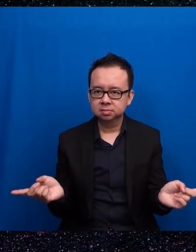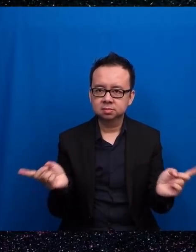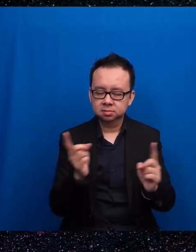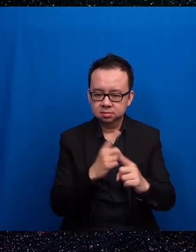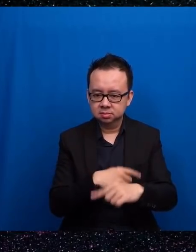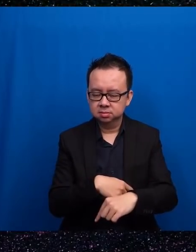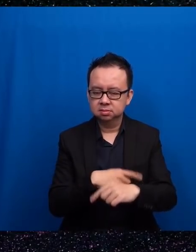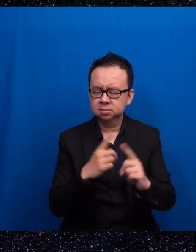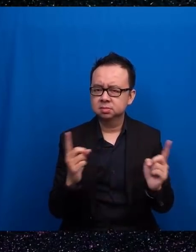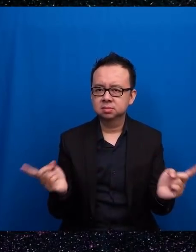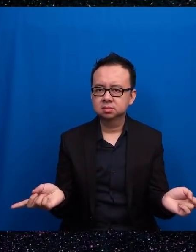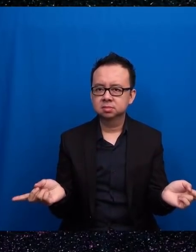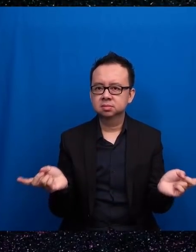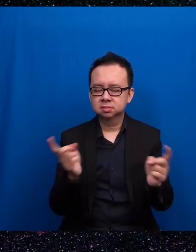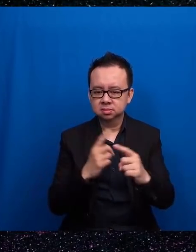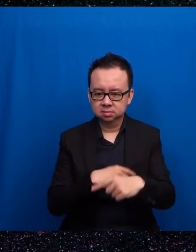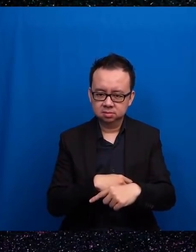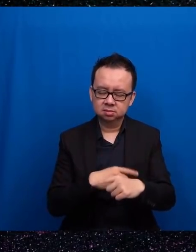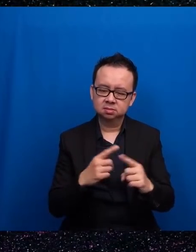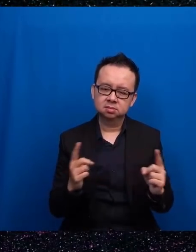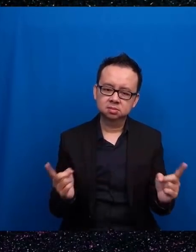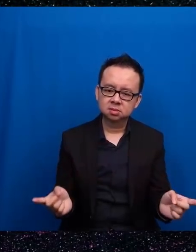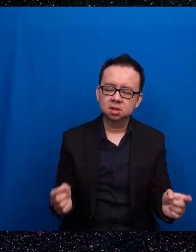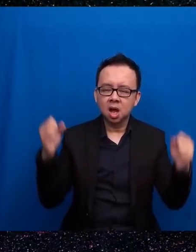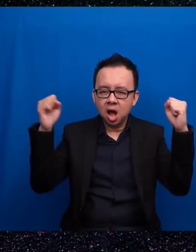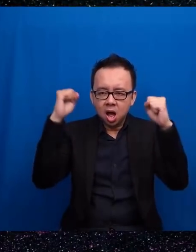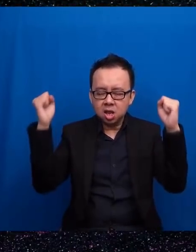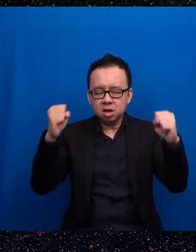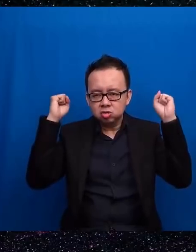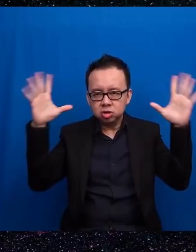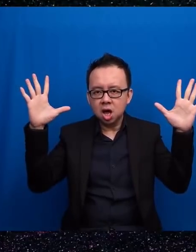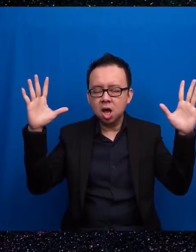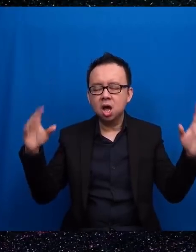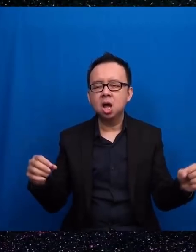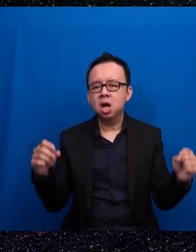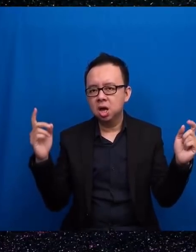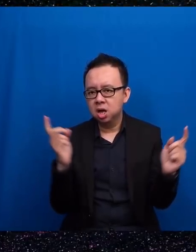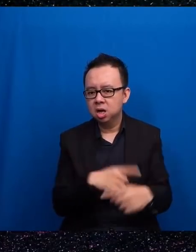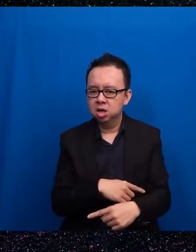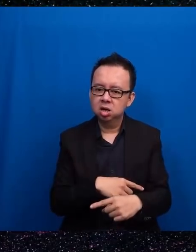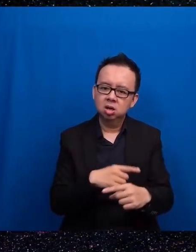hiara lamayasana nanamu. Haleluya.